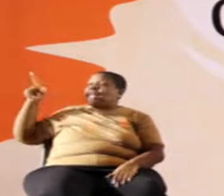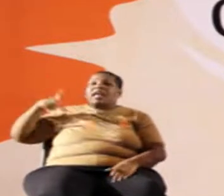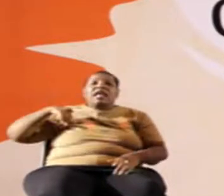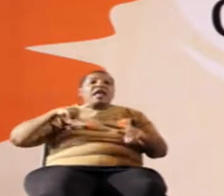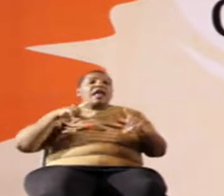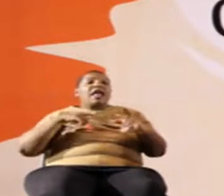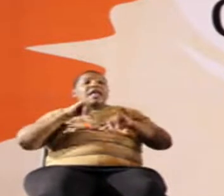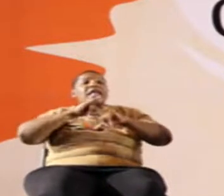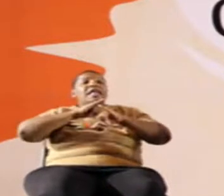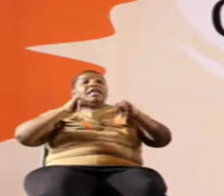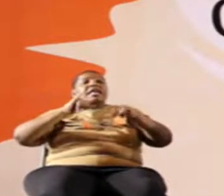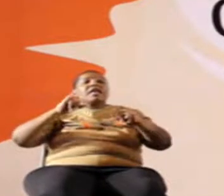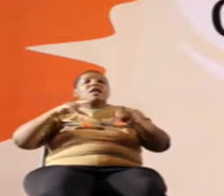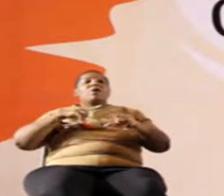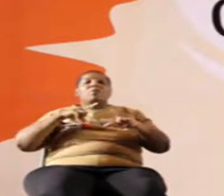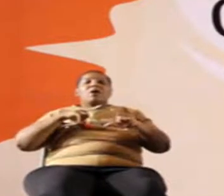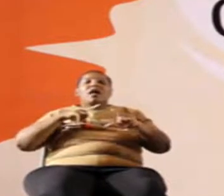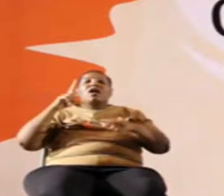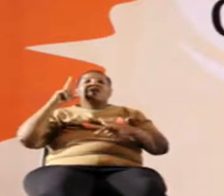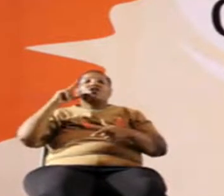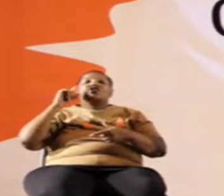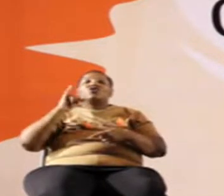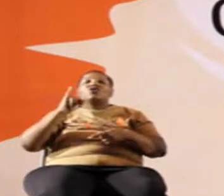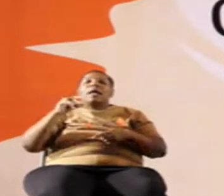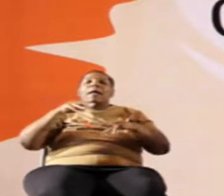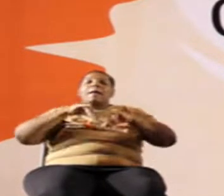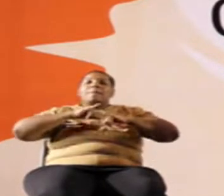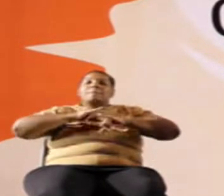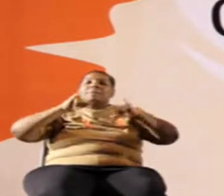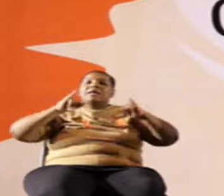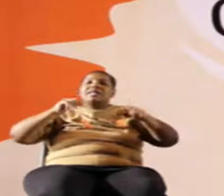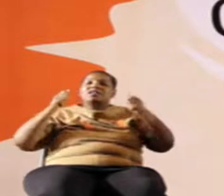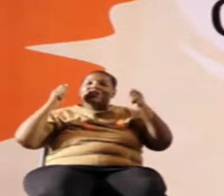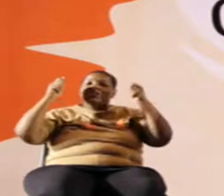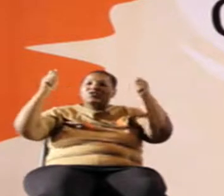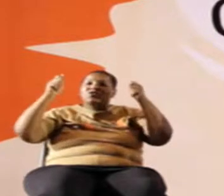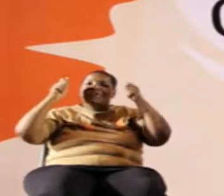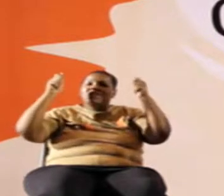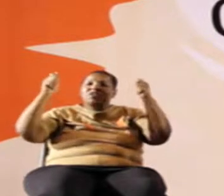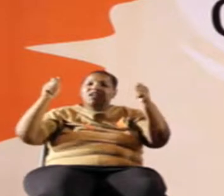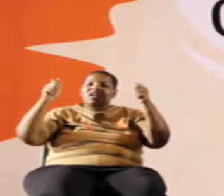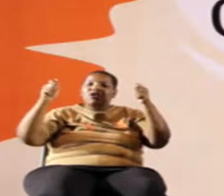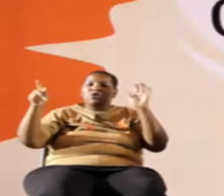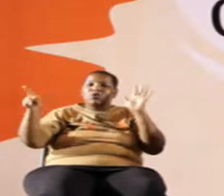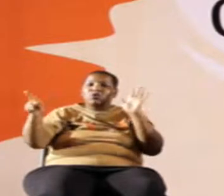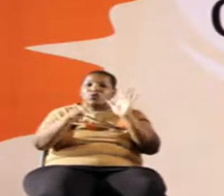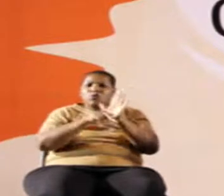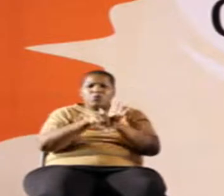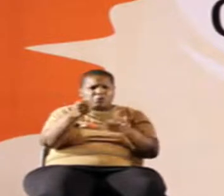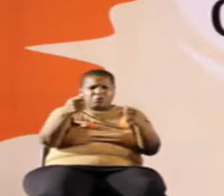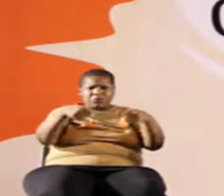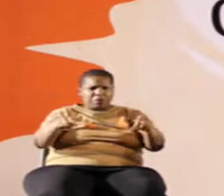imagem e manifesto. Porque aquela imagem já diz muita coisa. E você nem precisa